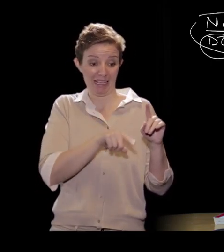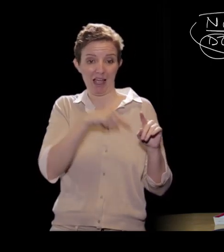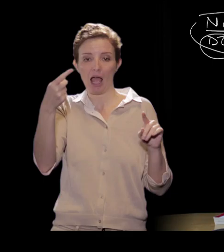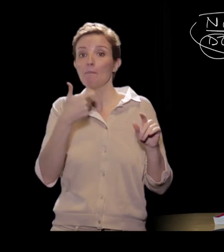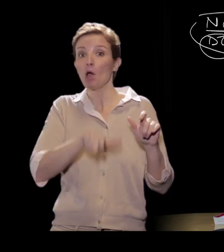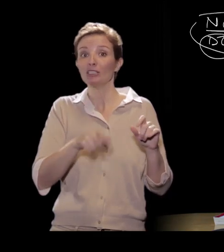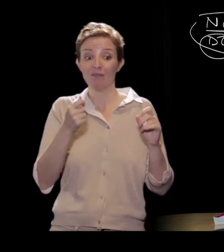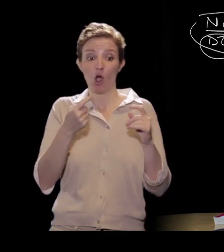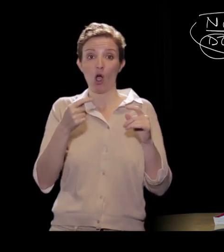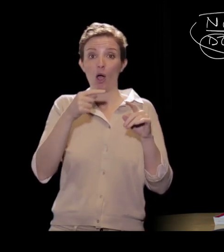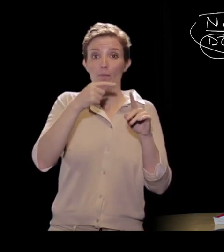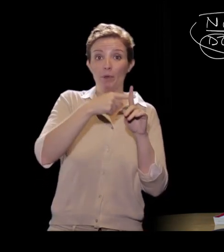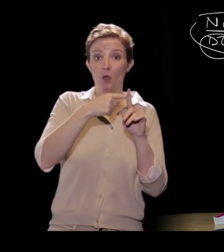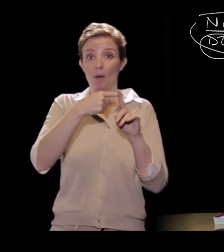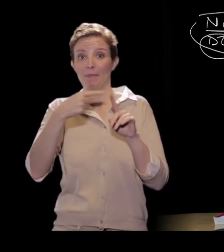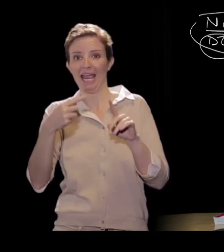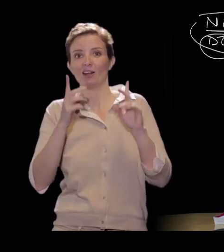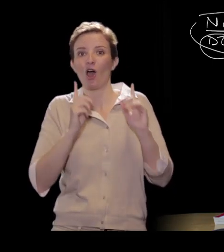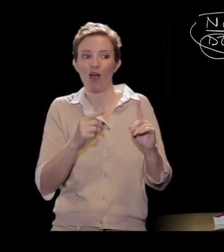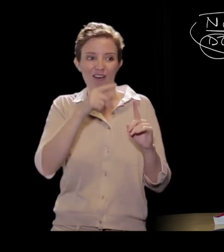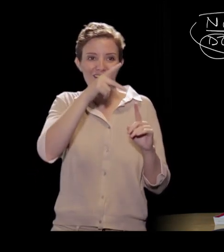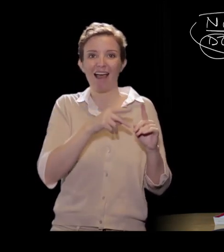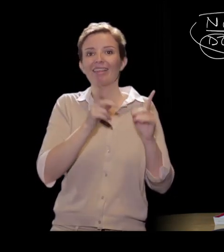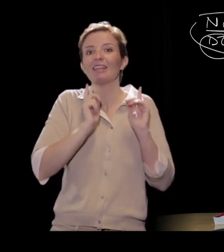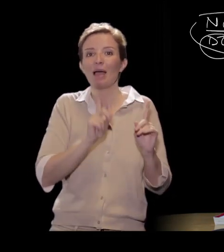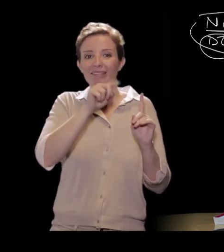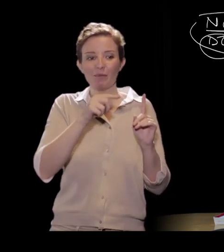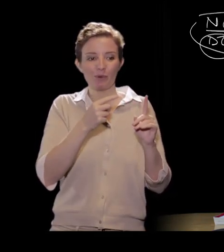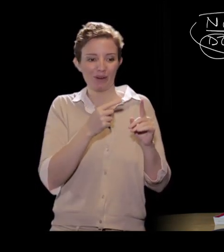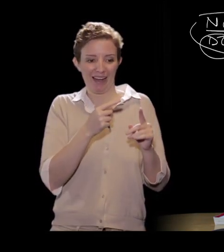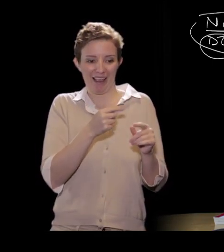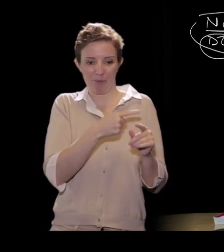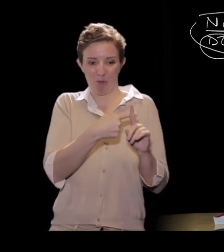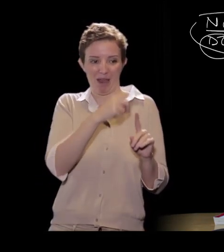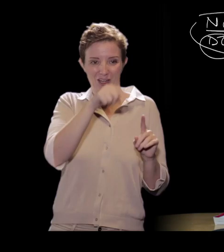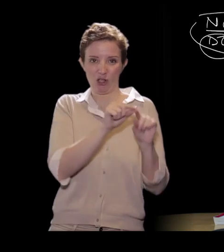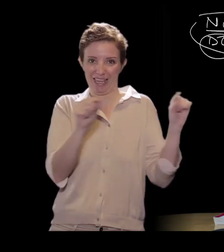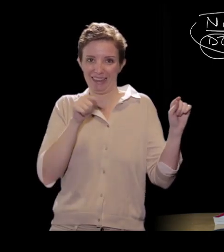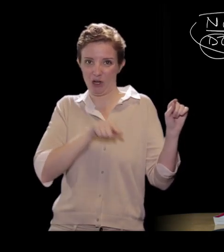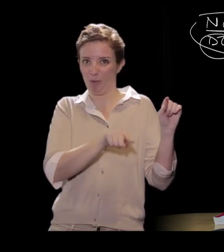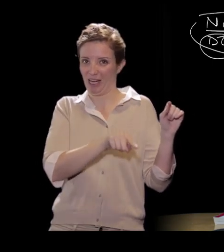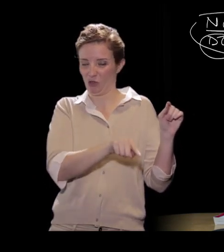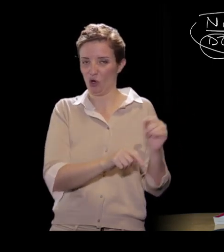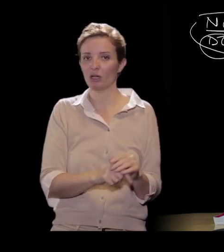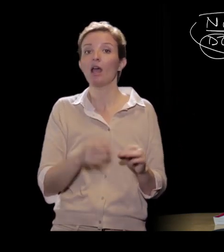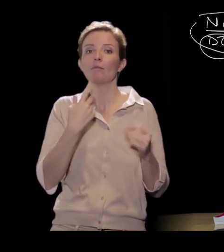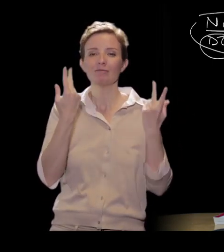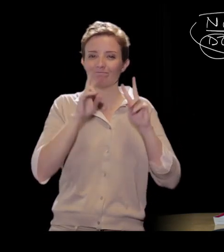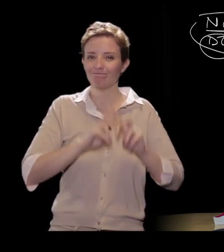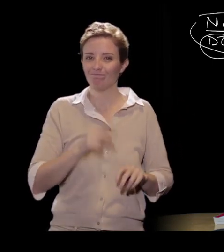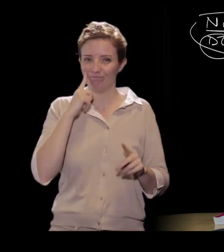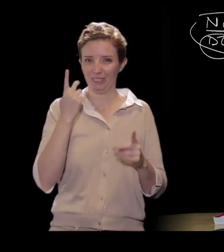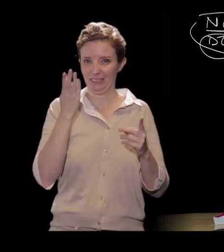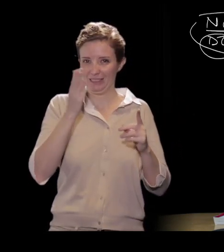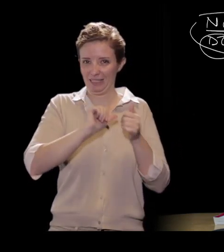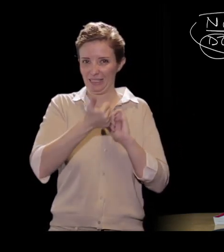segno complessivo della frazione ovviamente dipende anche dal segno del denominatore per andare a studiare questa frazione di situazione quindi fratta